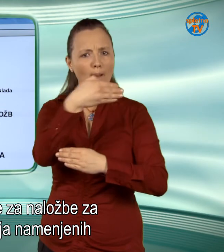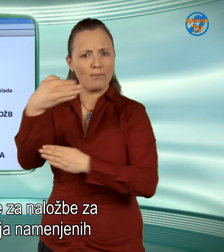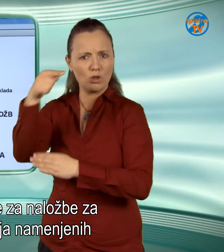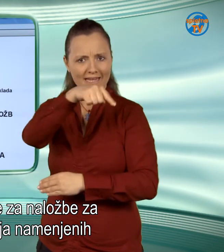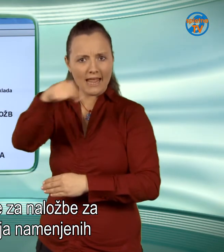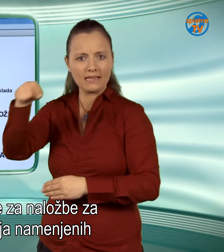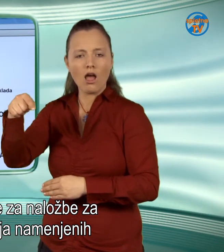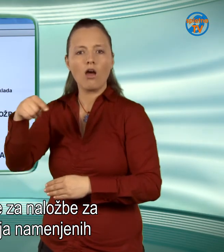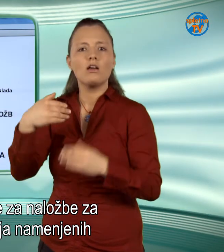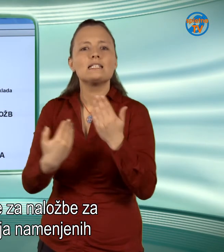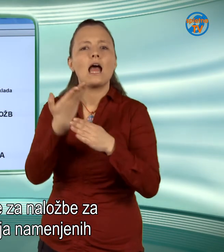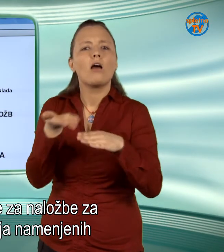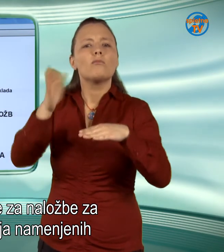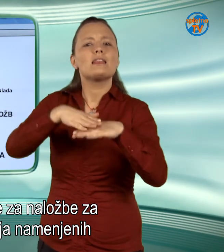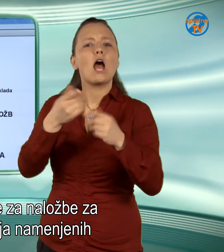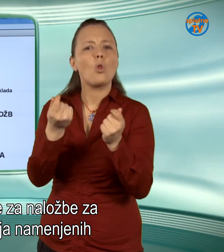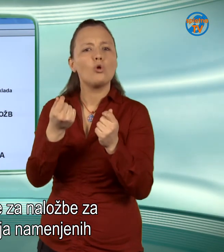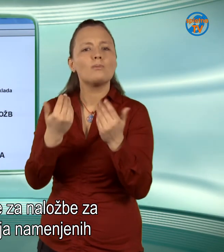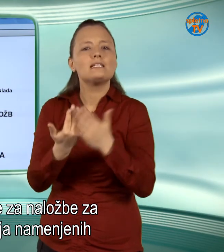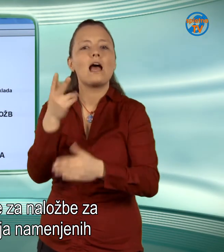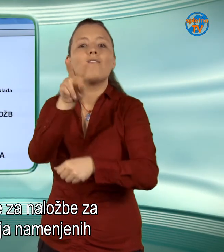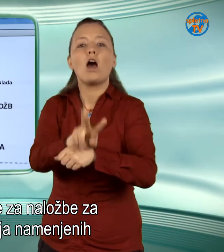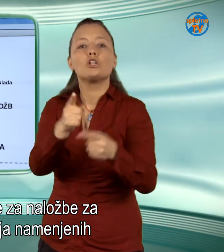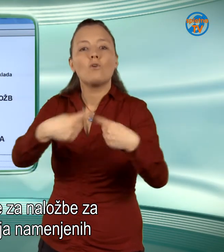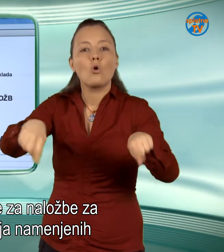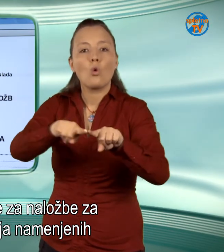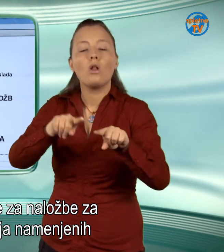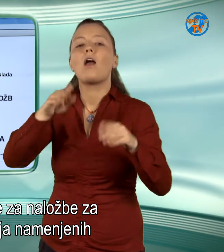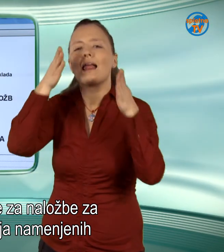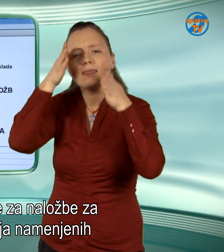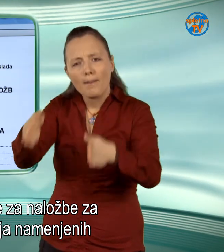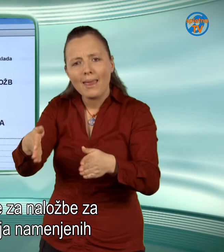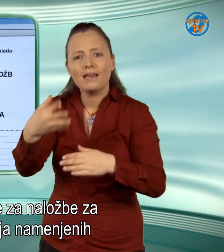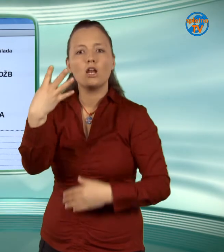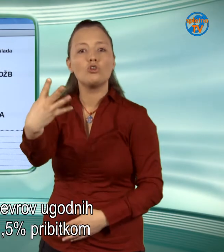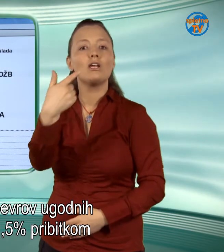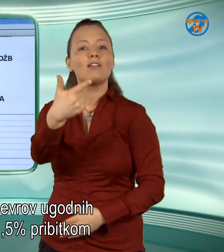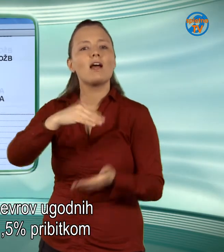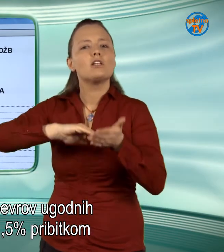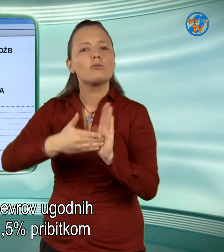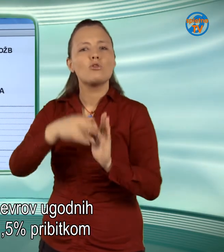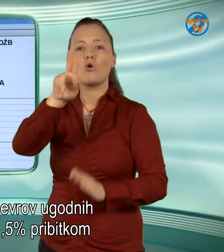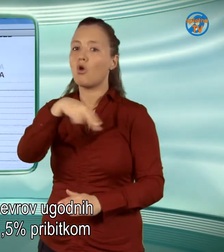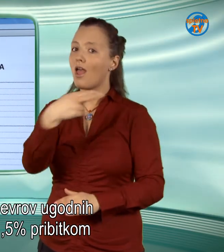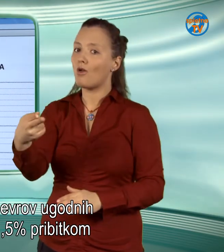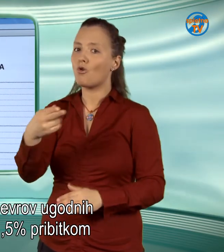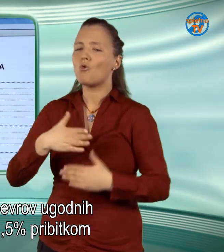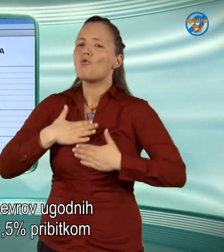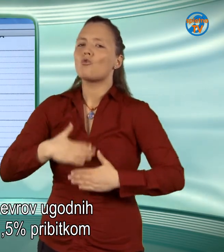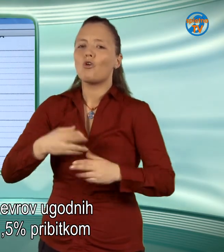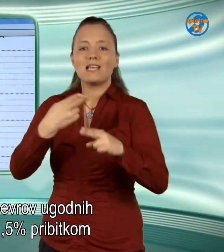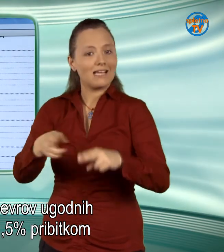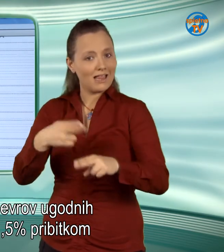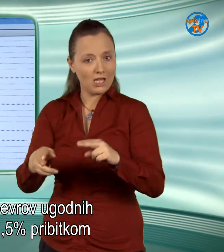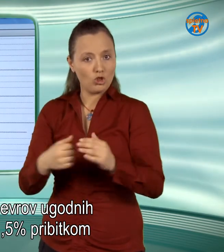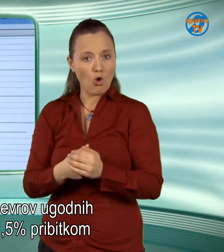Za podjetja je za naložbe za varstvo okolja namenjenih 24 milijonov evrov ugodnih kreditov